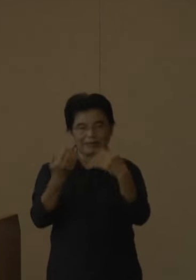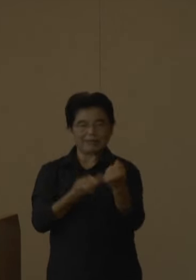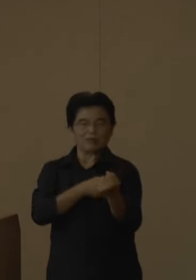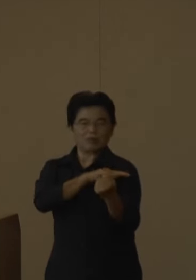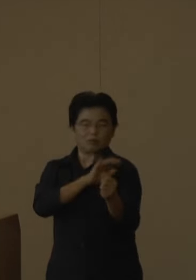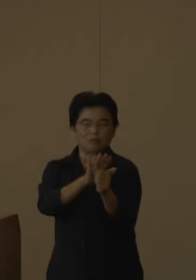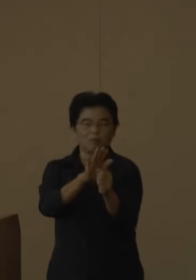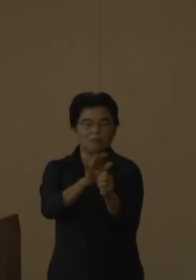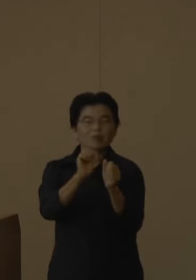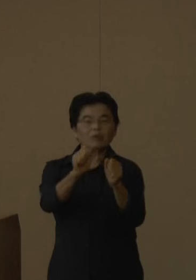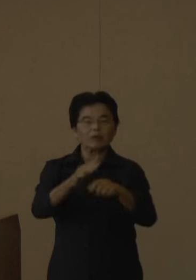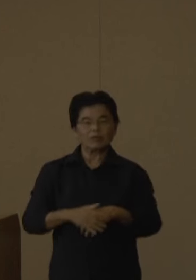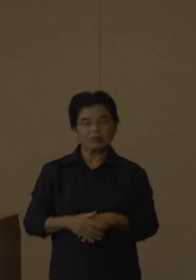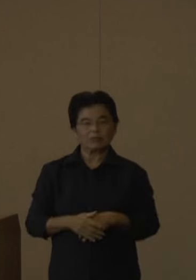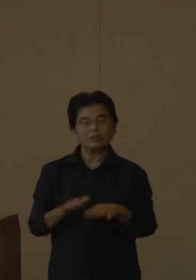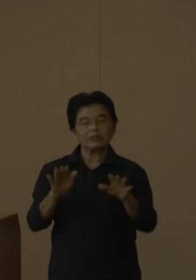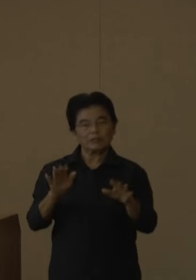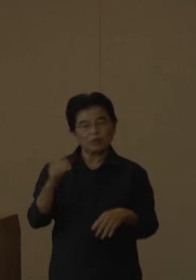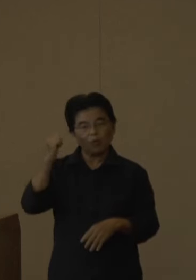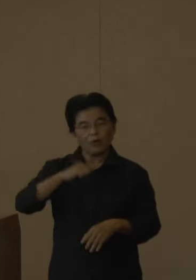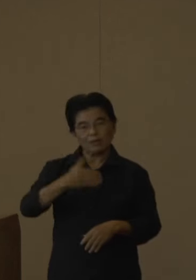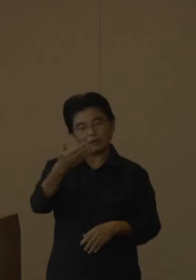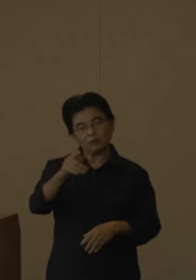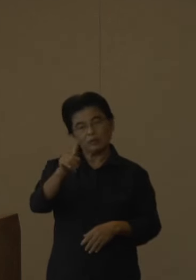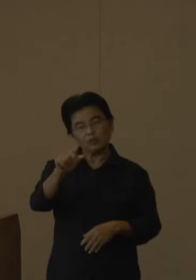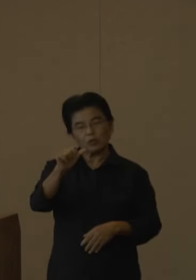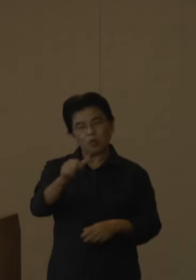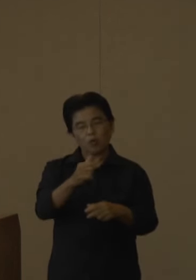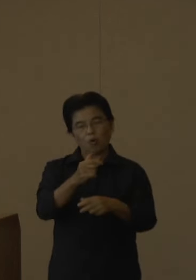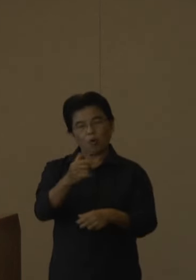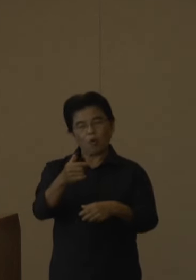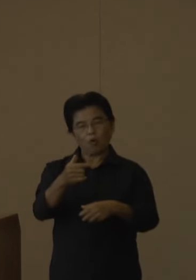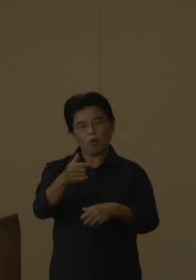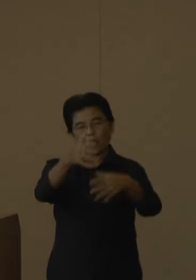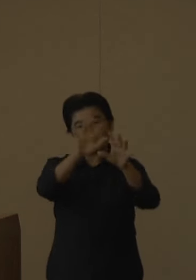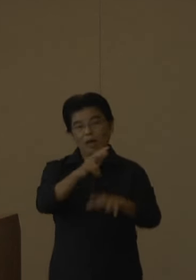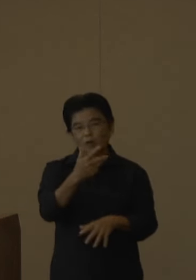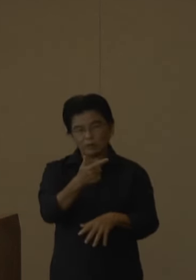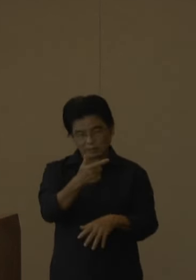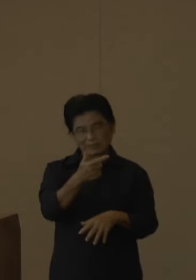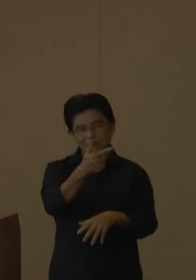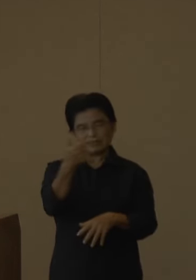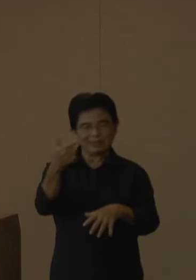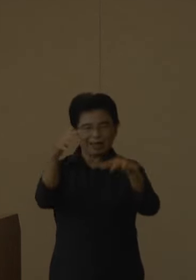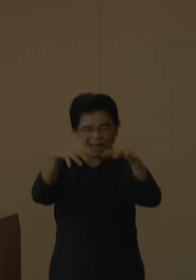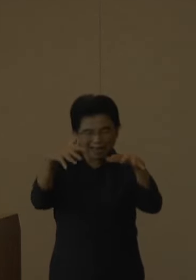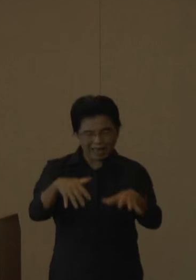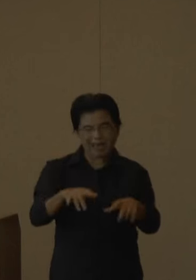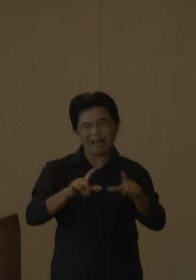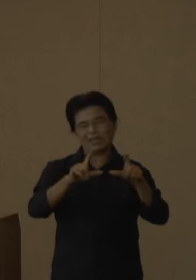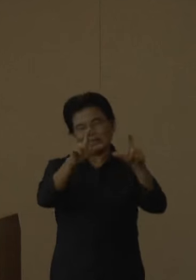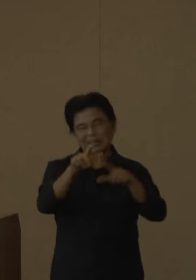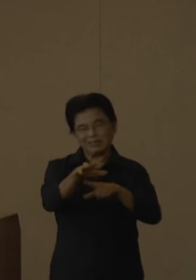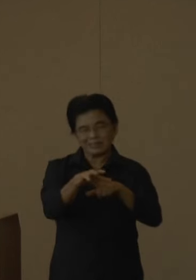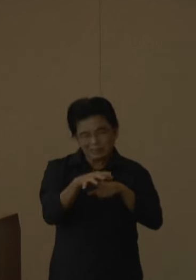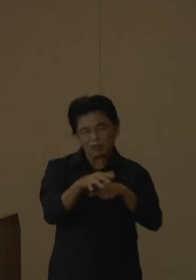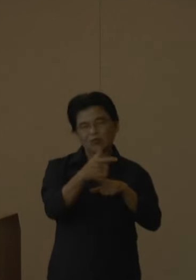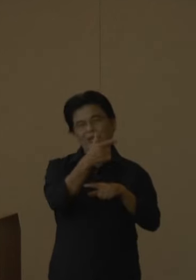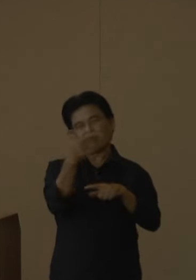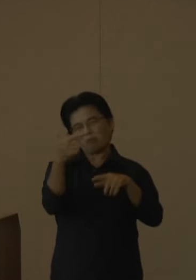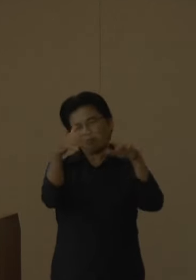。なお、本日9時15分名護市で大雨警報、東村で大雨洪水警報が発表されています